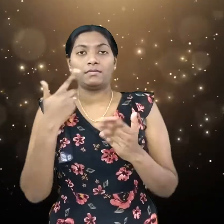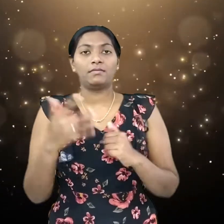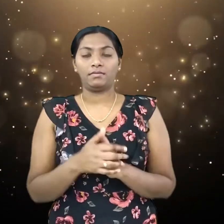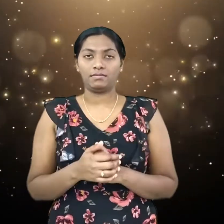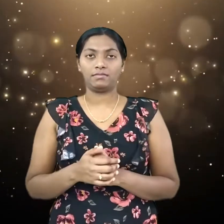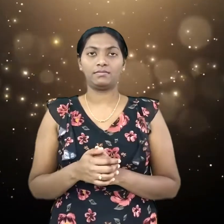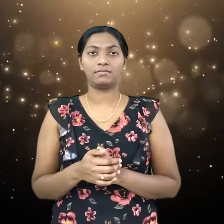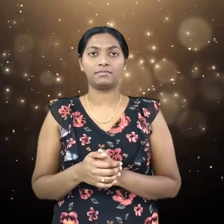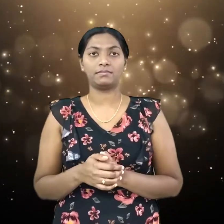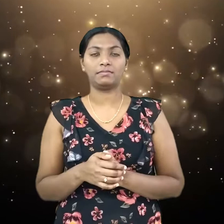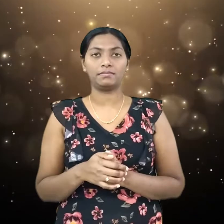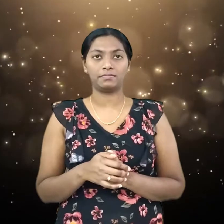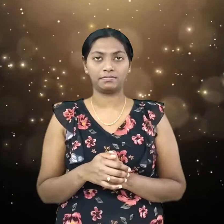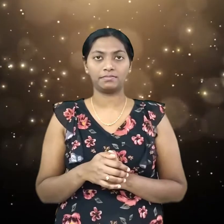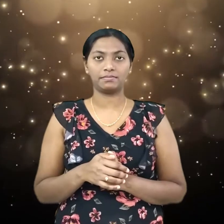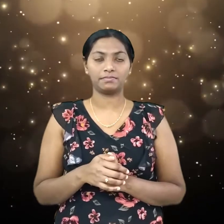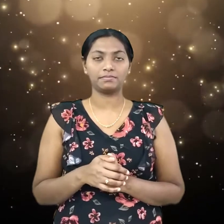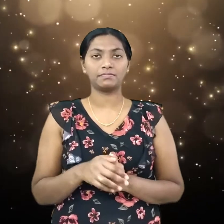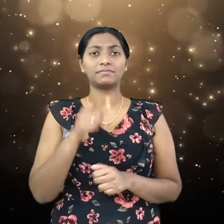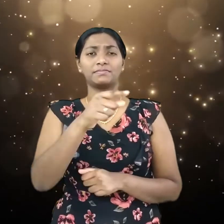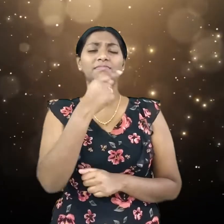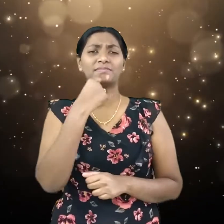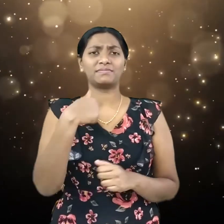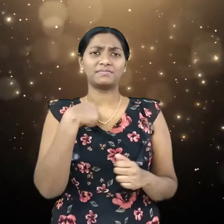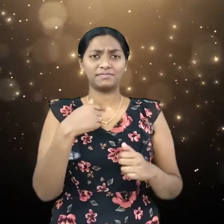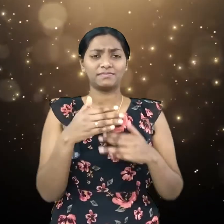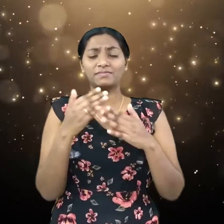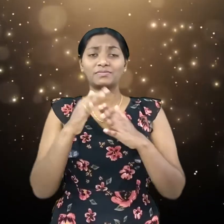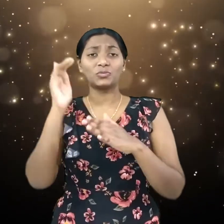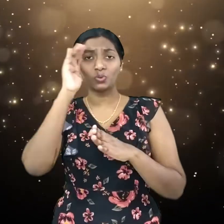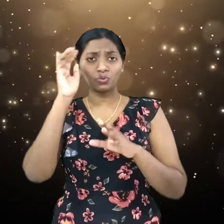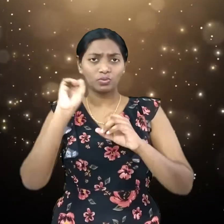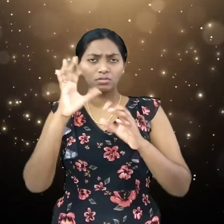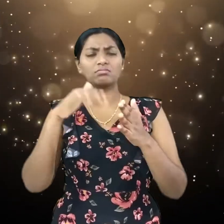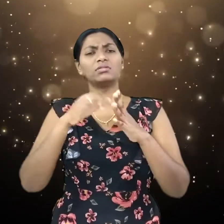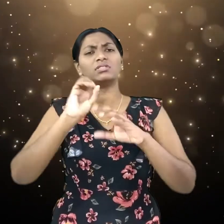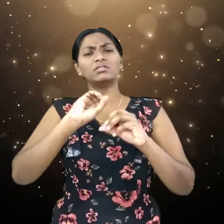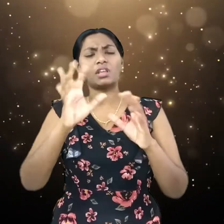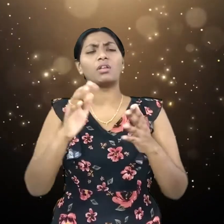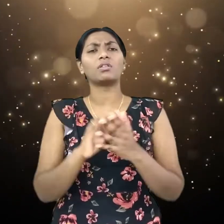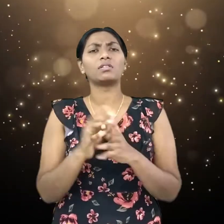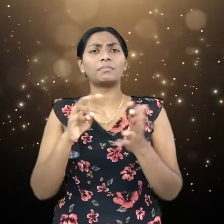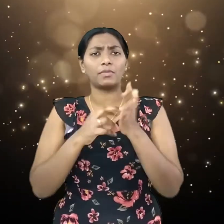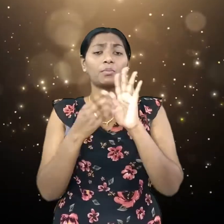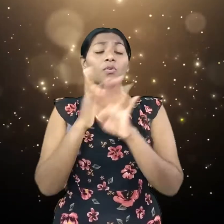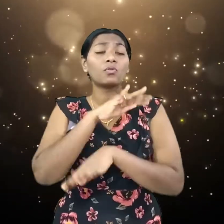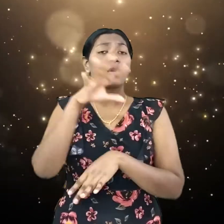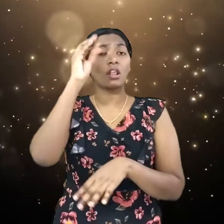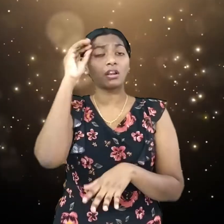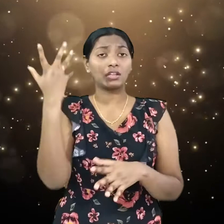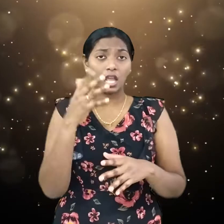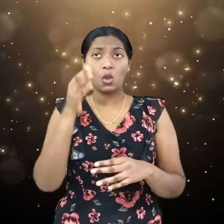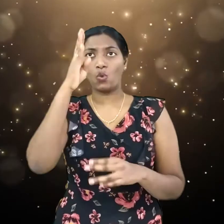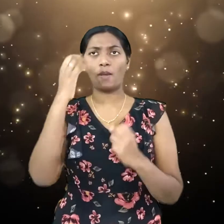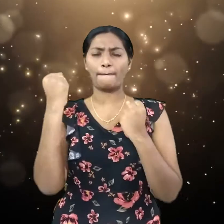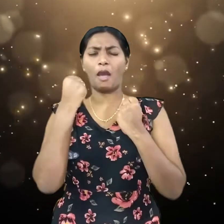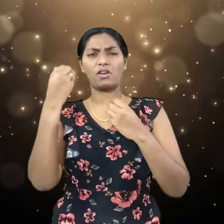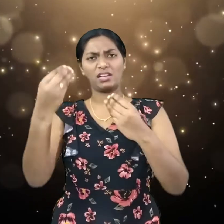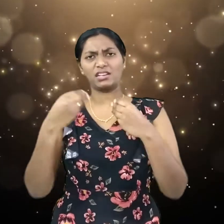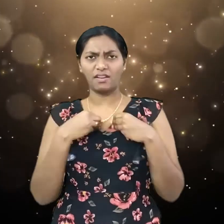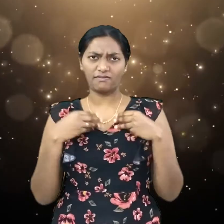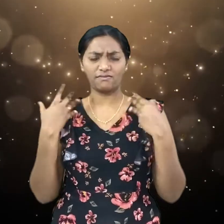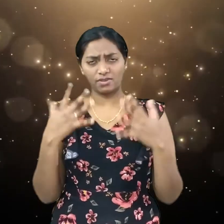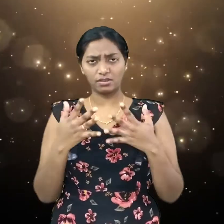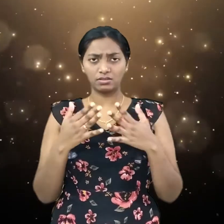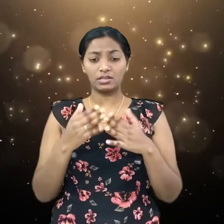जो उसकी सामर्थ्य के प्रभाव के अनुसार मुझे दिया गया, उस सुसमाचार का सेवक बना। तो हमने सीखा था कि परमेश्वर ने हमें अनुग्रह दिया है और वो